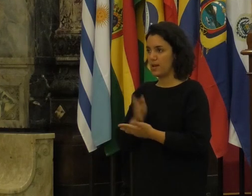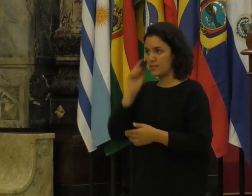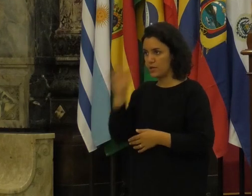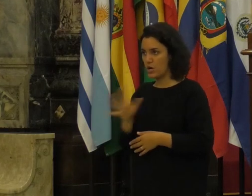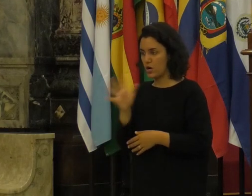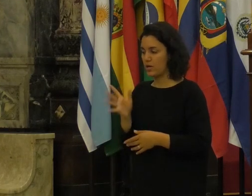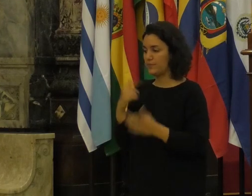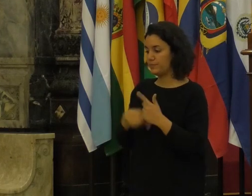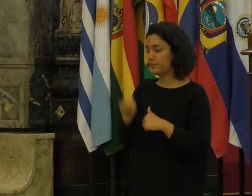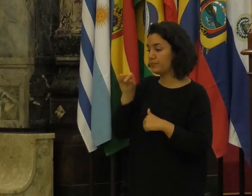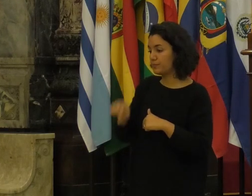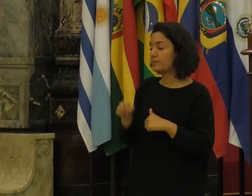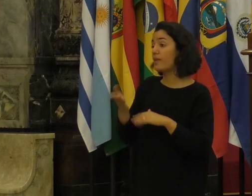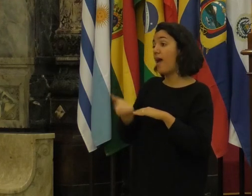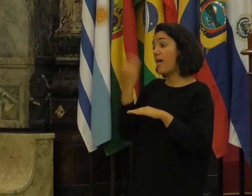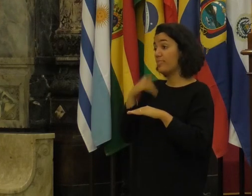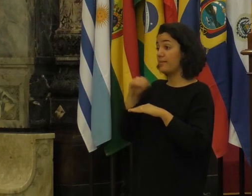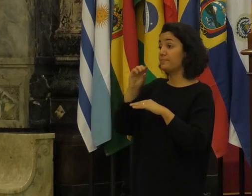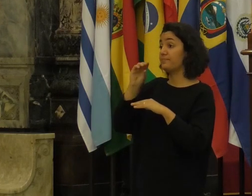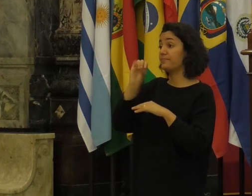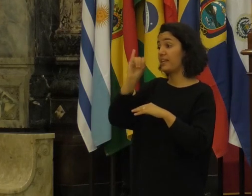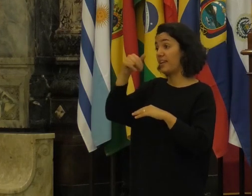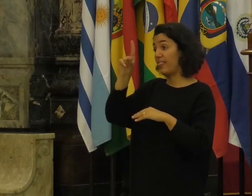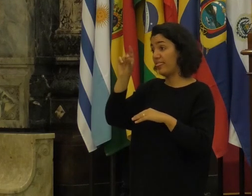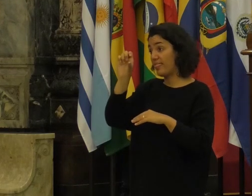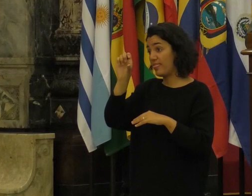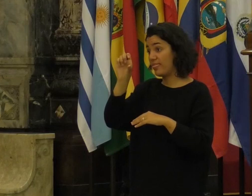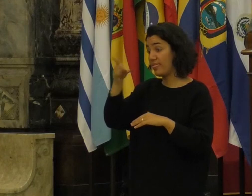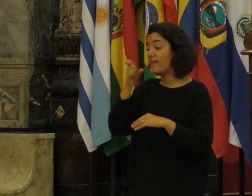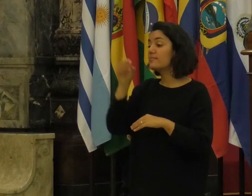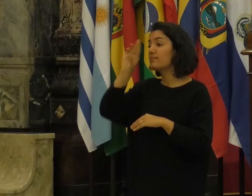el mencionado en Science Citation Index Standard de la World of Science,